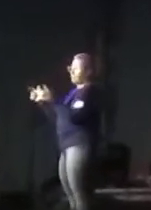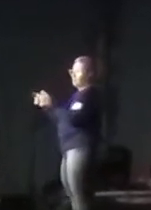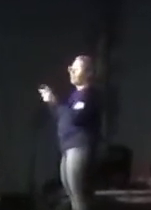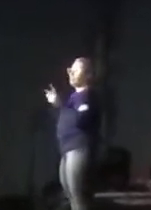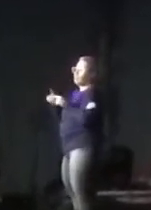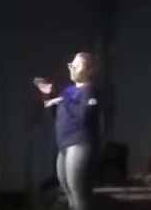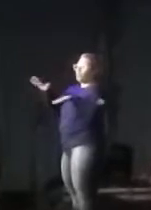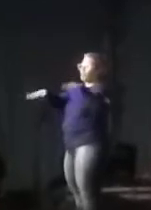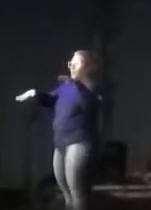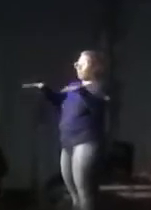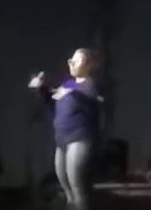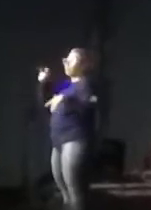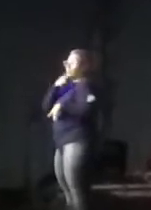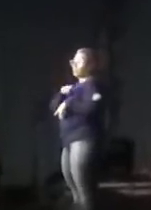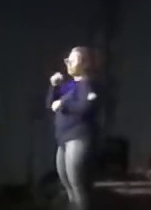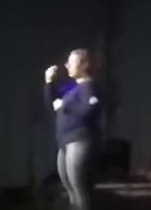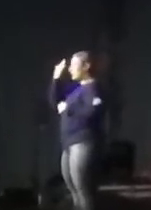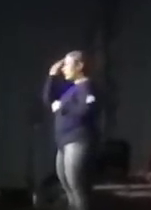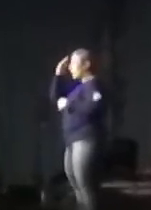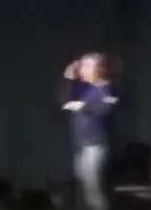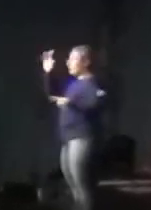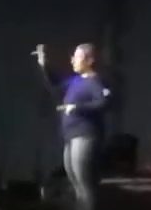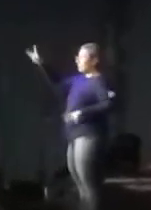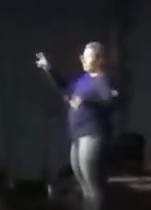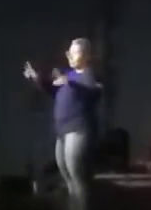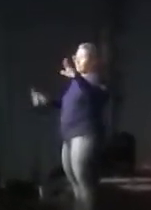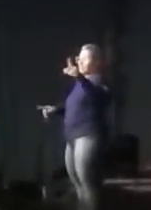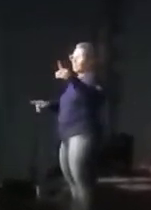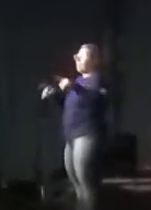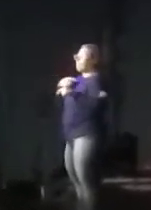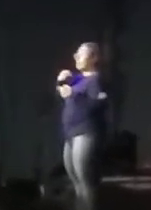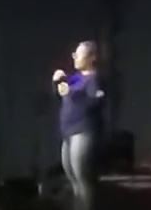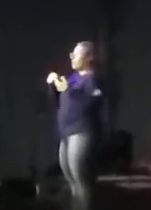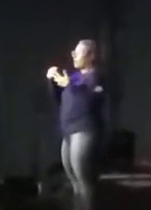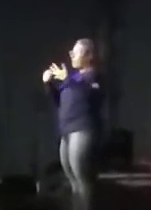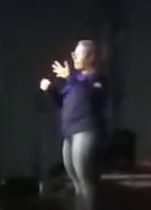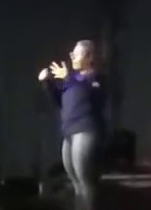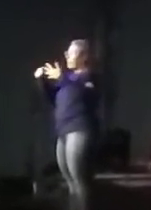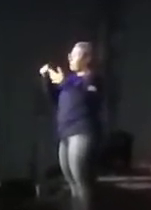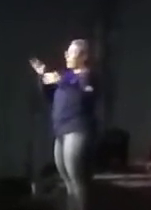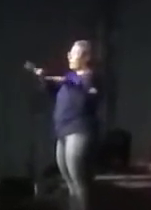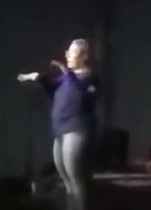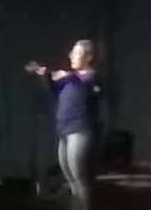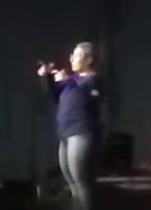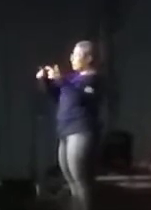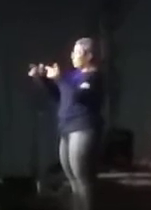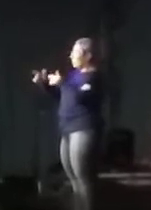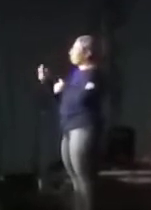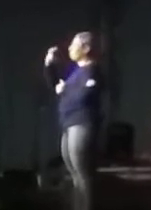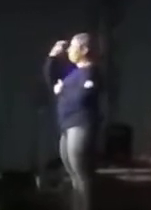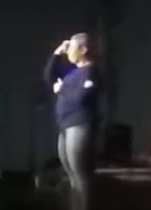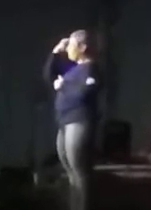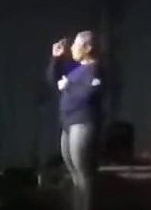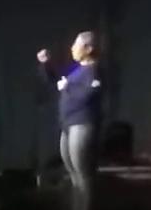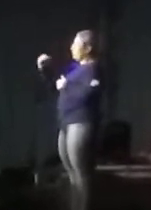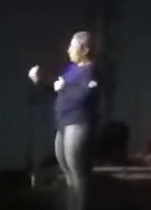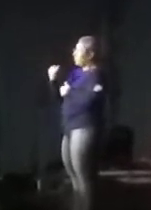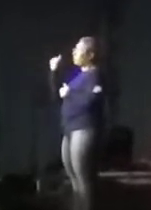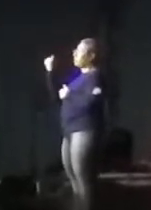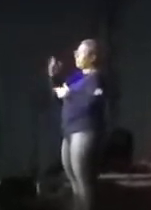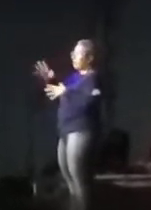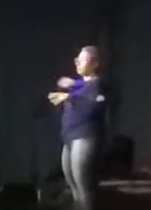você consegue entender as diferenças e as nuances de cada lugar. Eu acho uma cultura importante